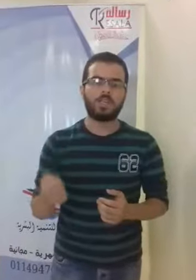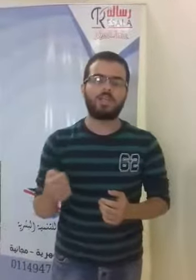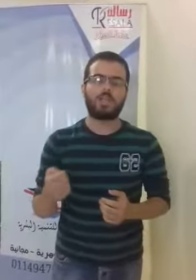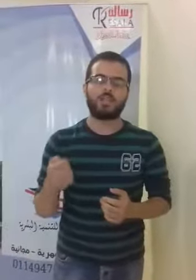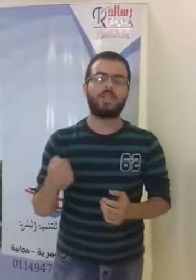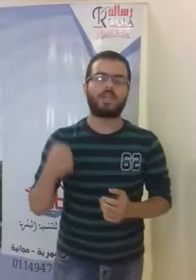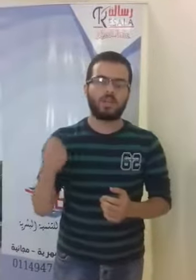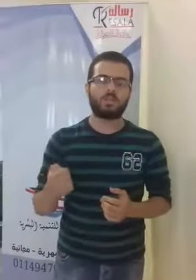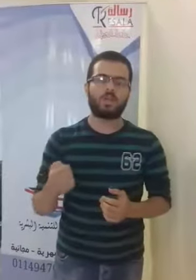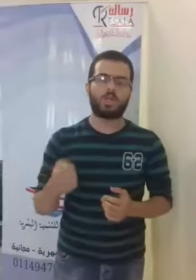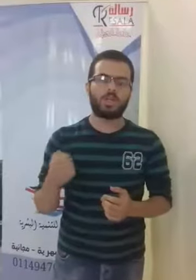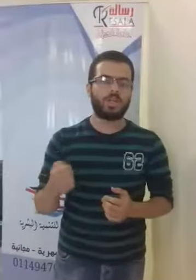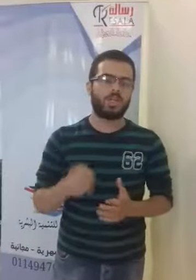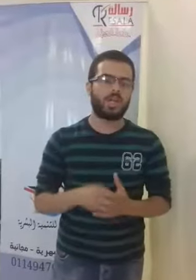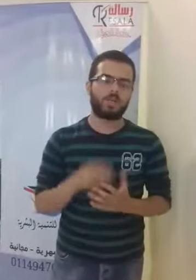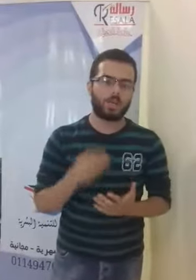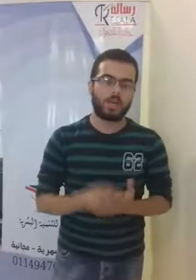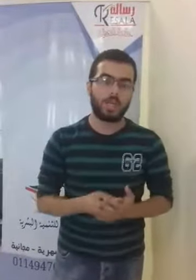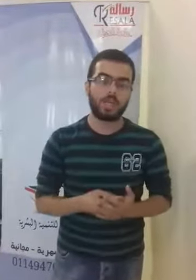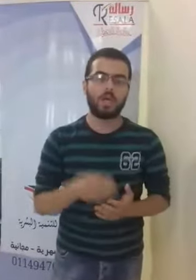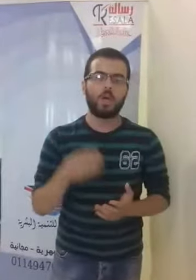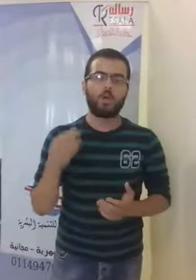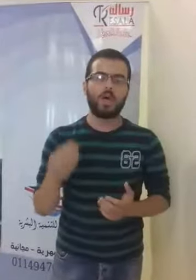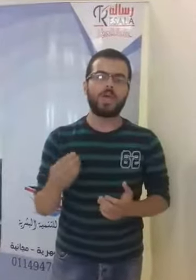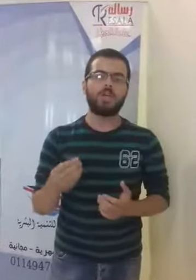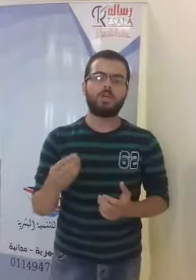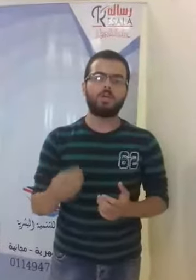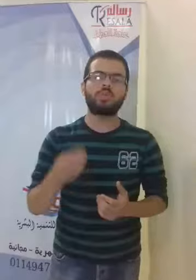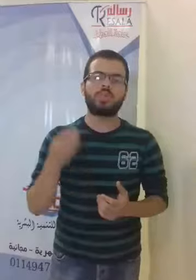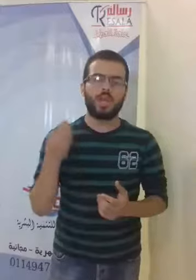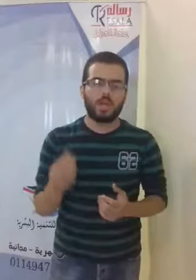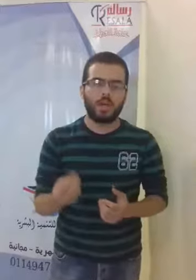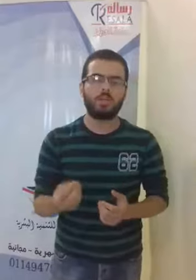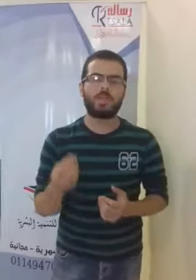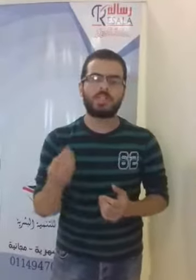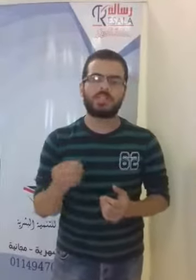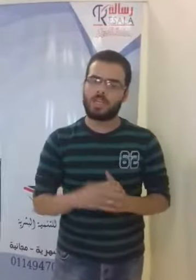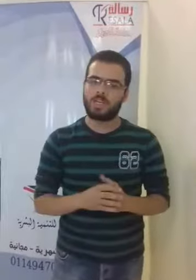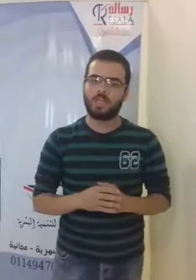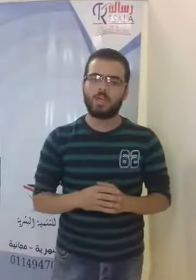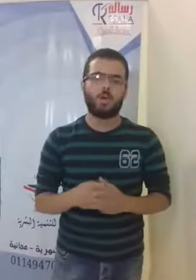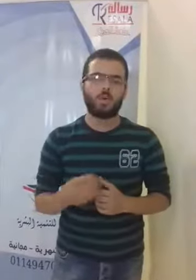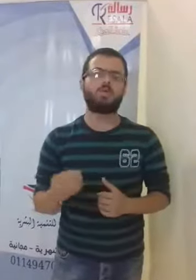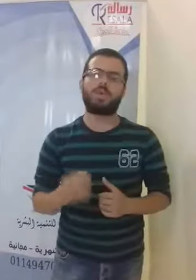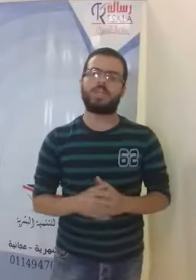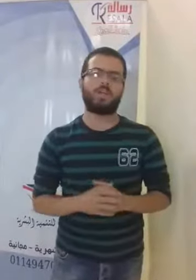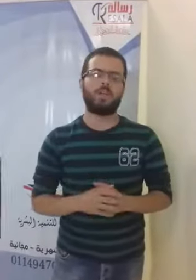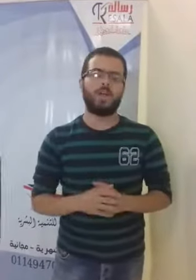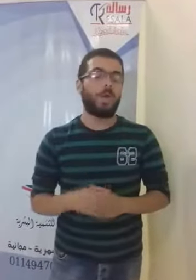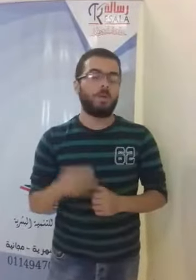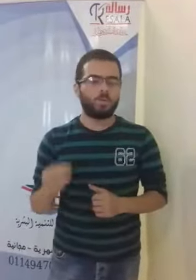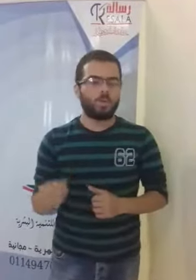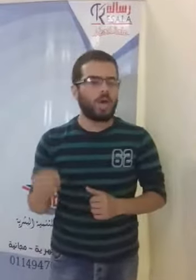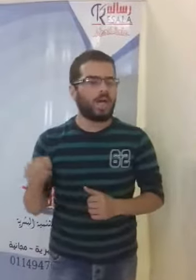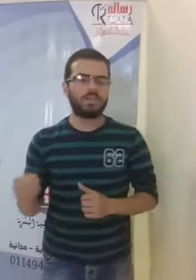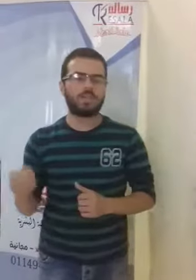في انك ترضى بقضاء الله وبقدره، وينزل على قلبك السكينه والطمانينه. مع موضوع حلقتنا